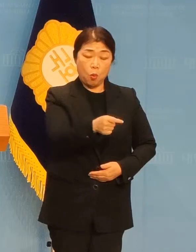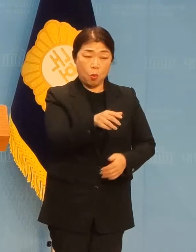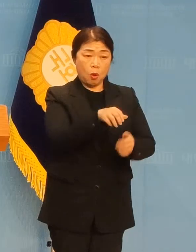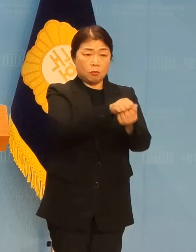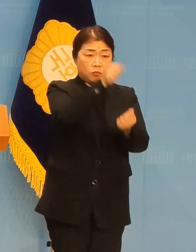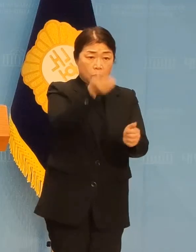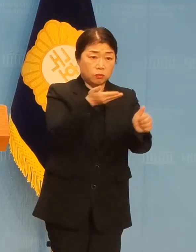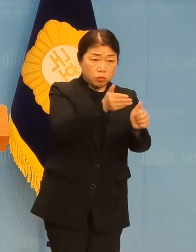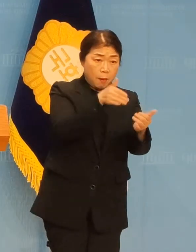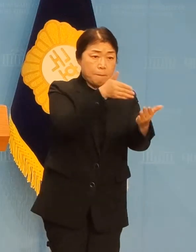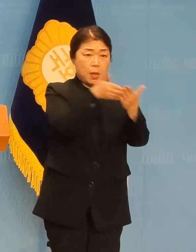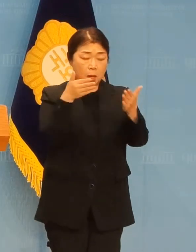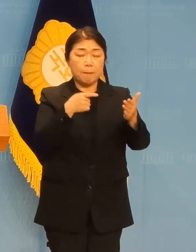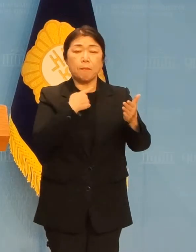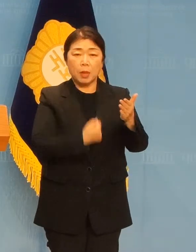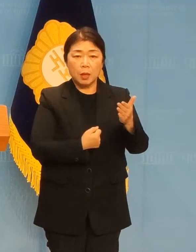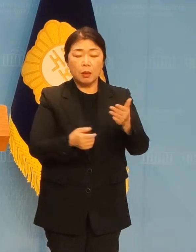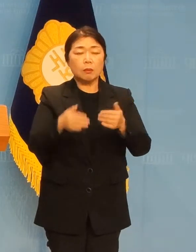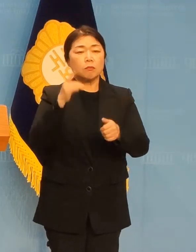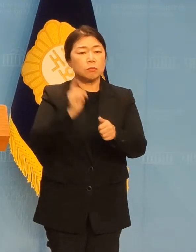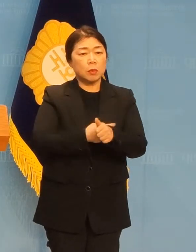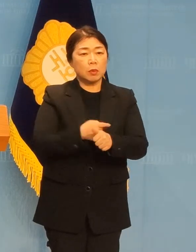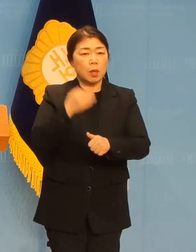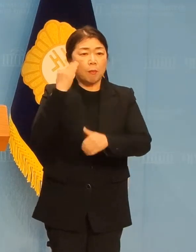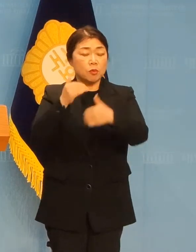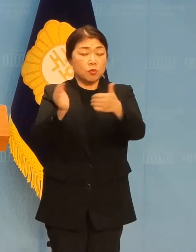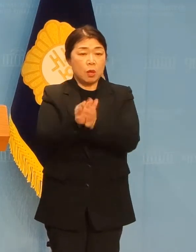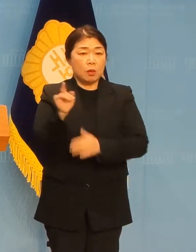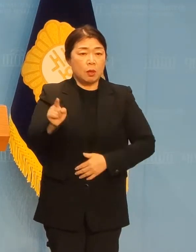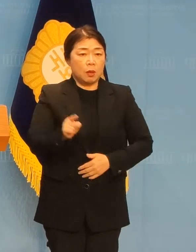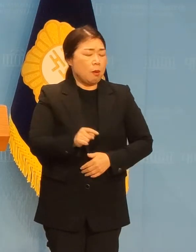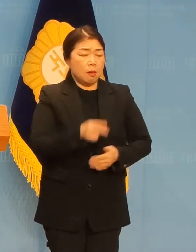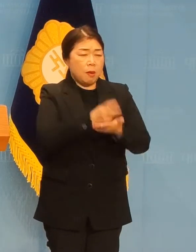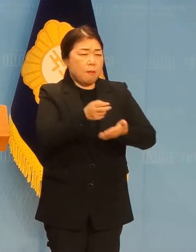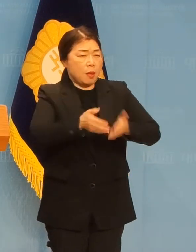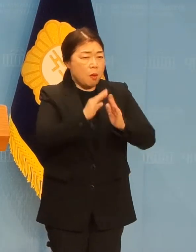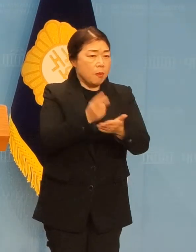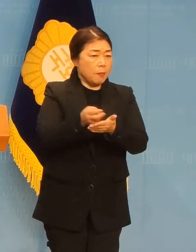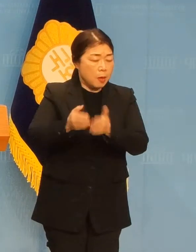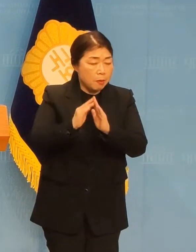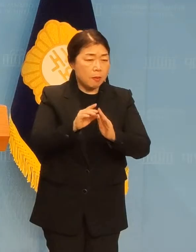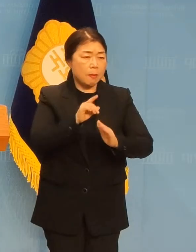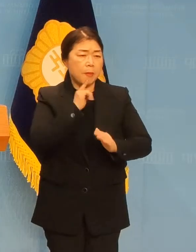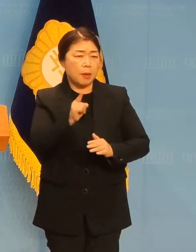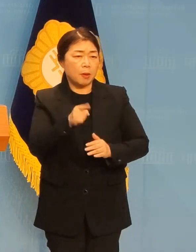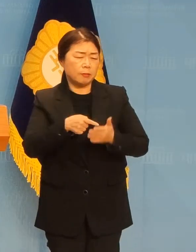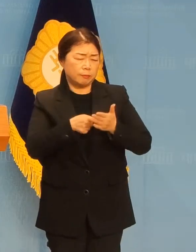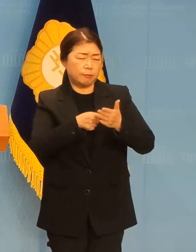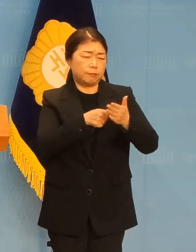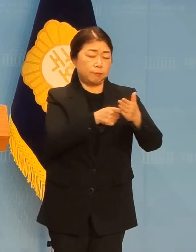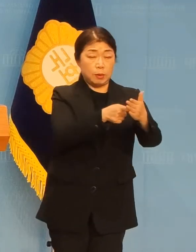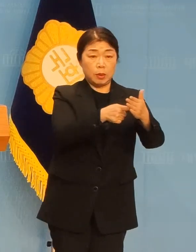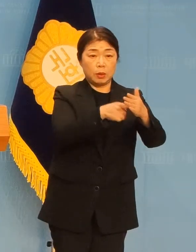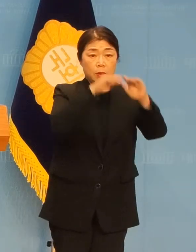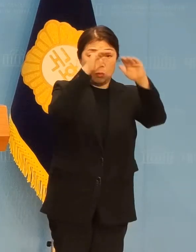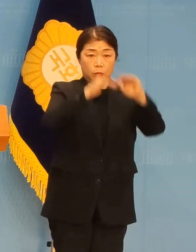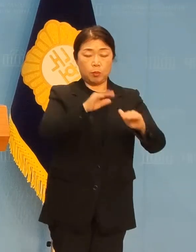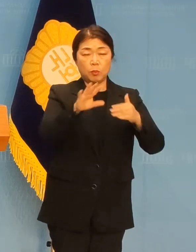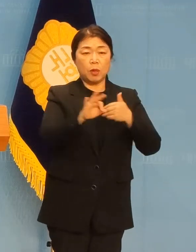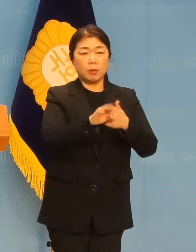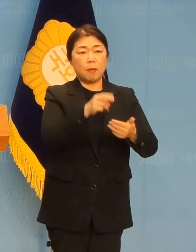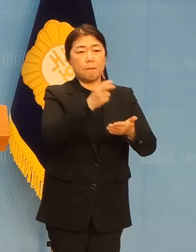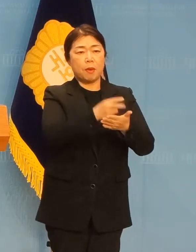지도부가 사법 쿠데타를 외쳤고 그 직후 이 법안을 밀어붙인 과정은 사법 보복